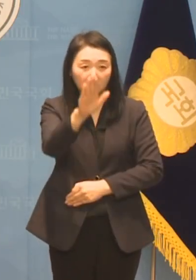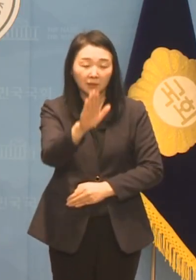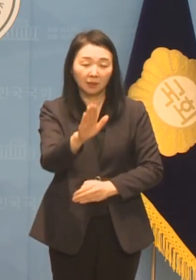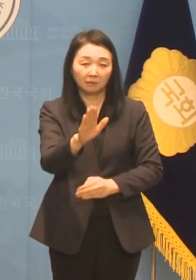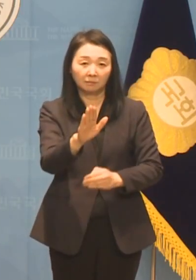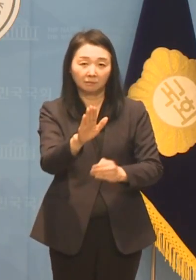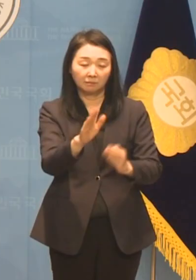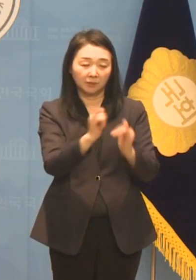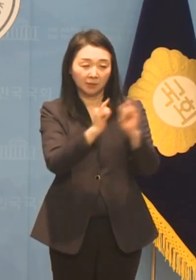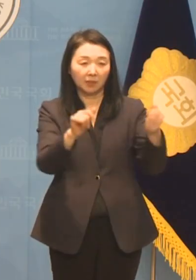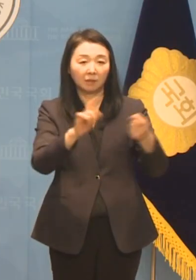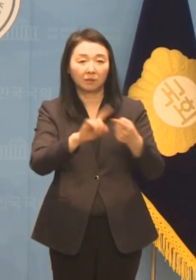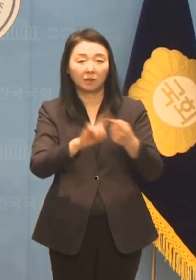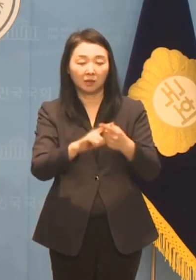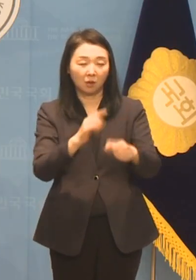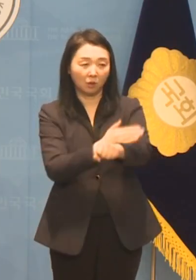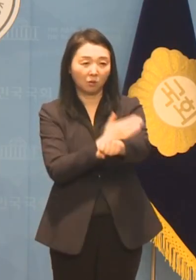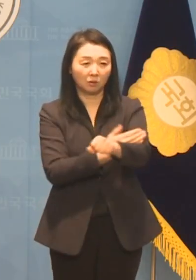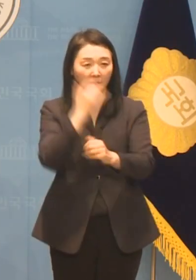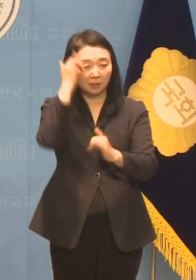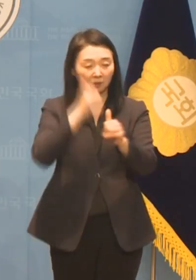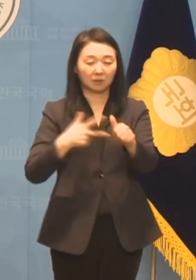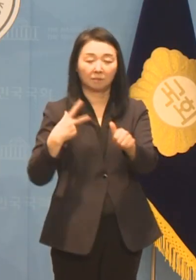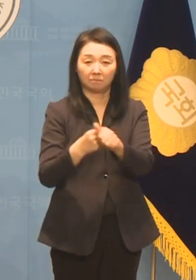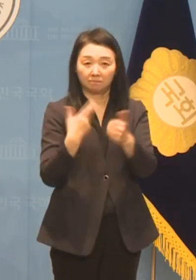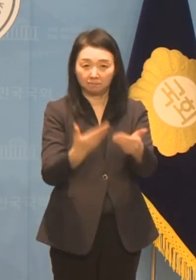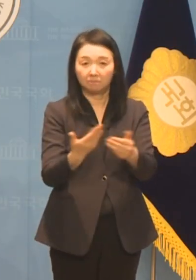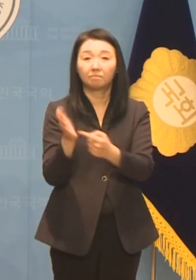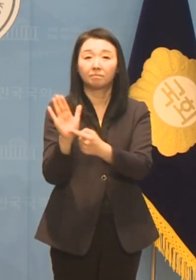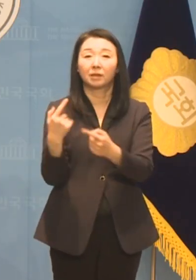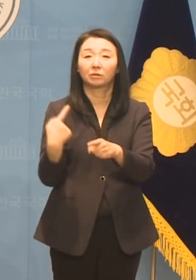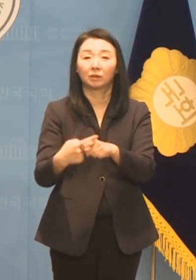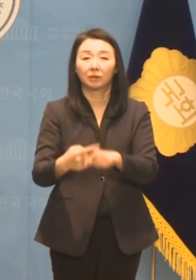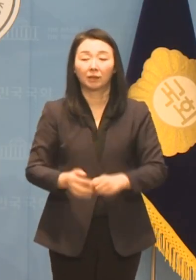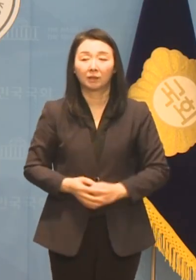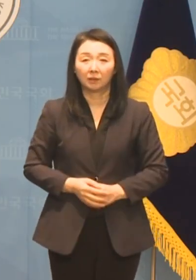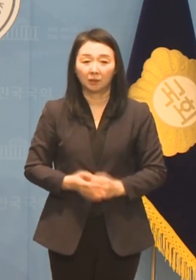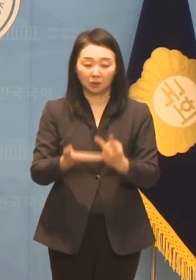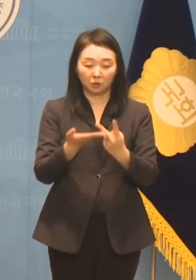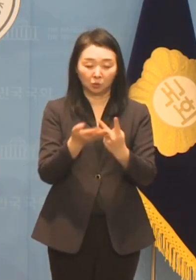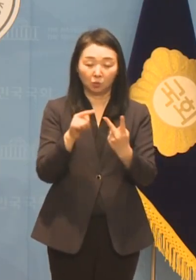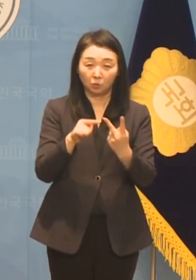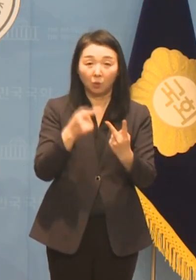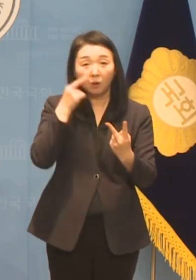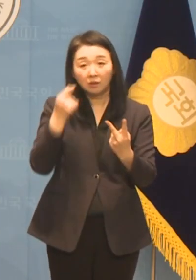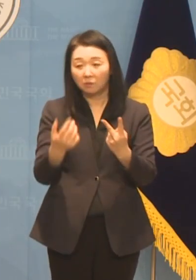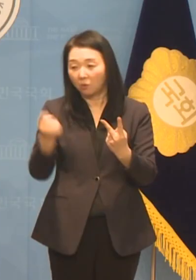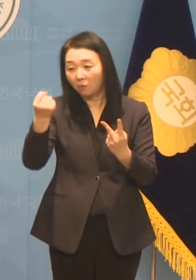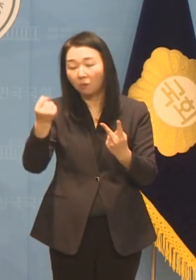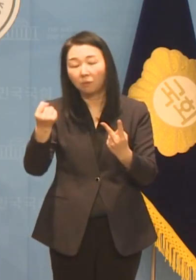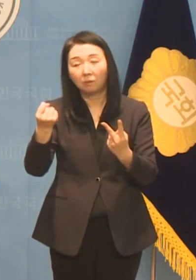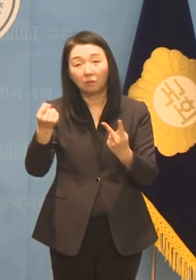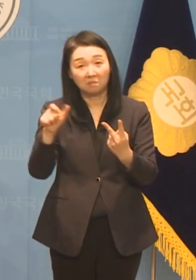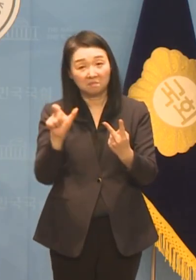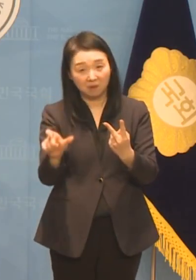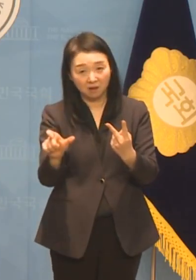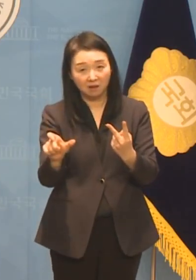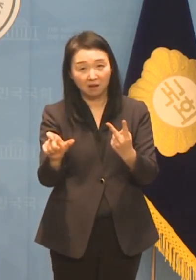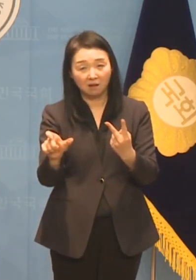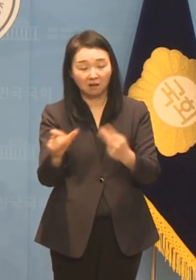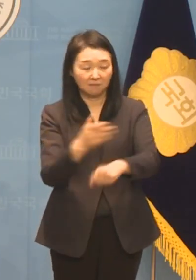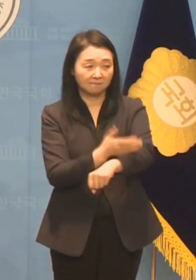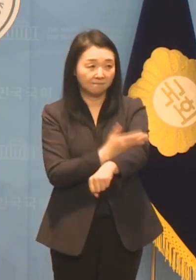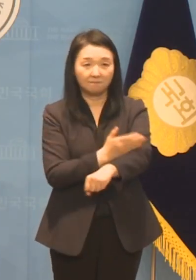역사관을 주입하겠다는 의지를 드러낸 것입니다. 특히 독도는 일본 고유 영토라는 왜곡된